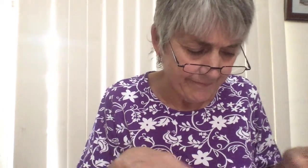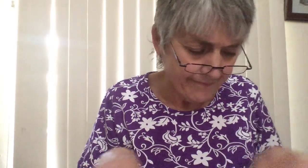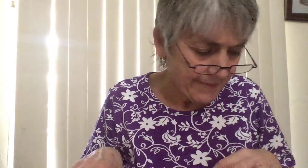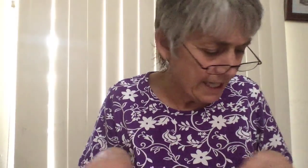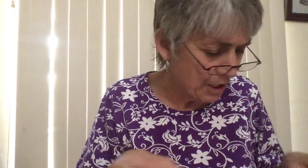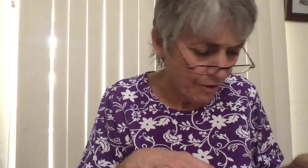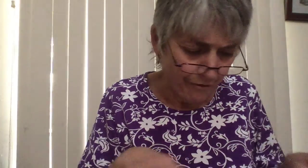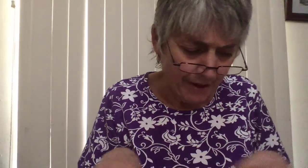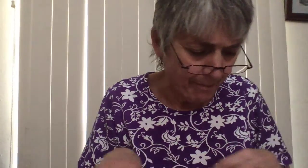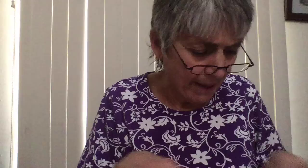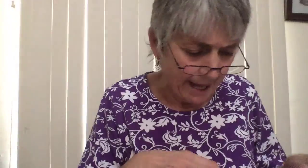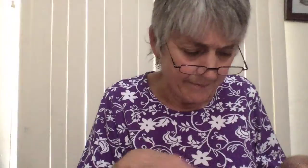Il ne fait pas.